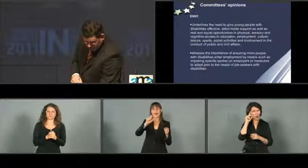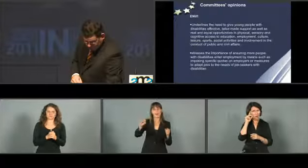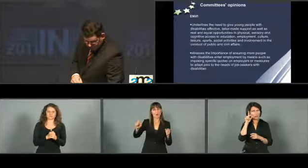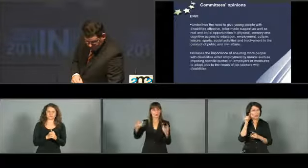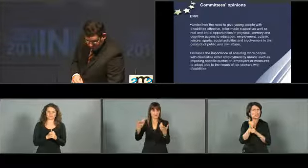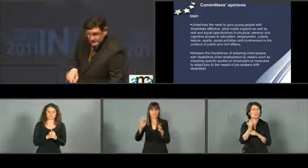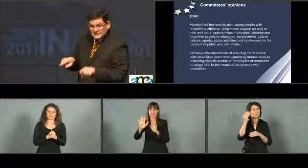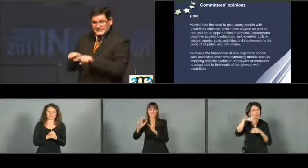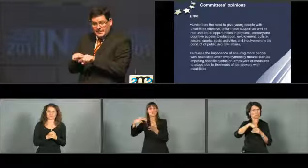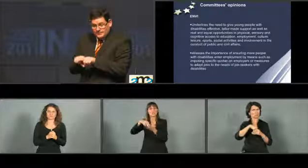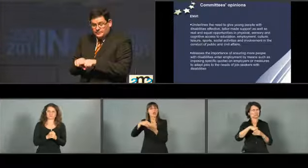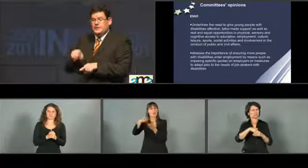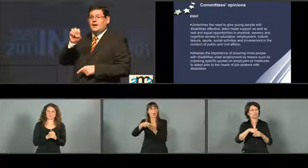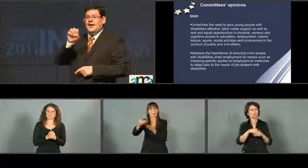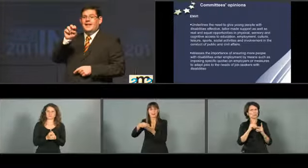compte.